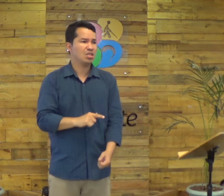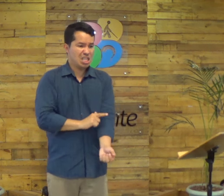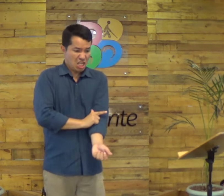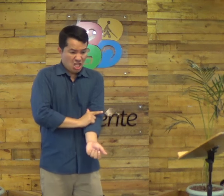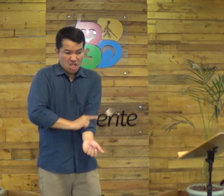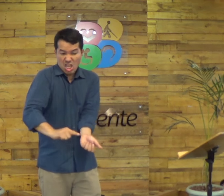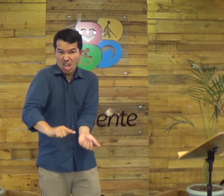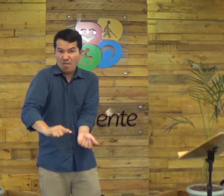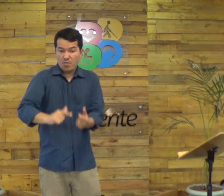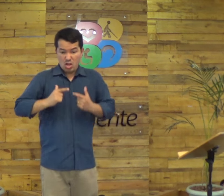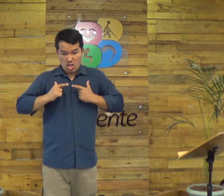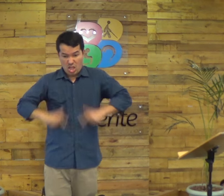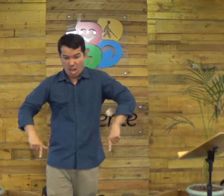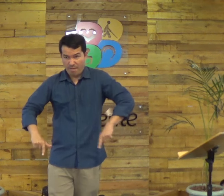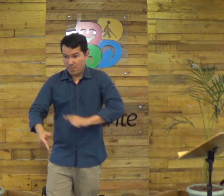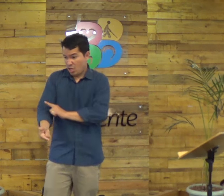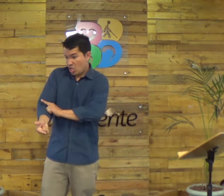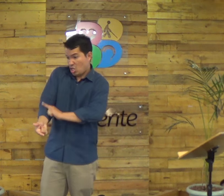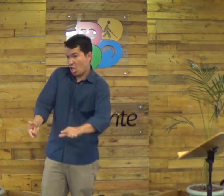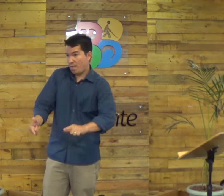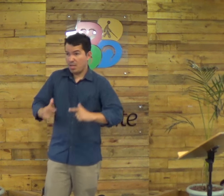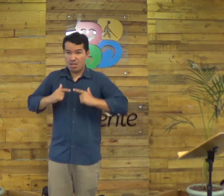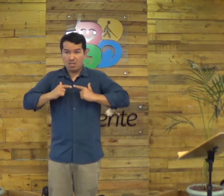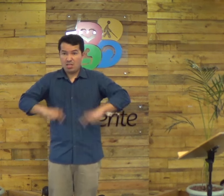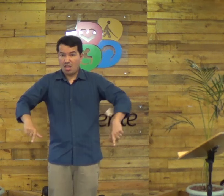você pode, não ser uma pessoa,